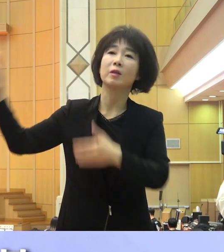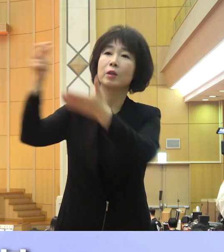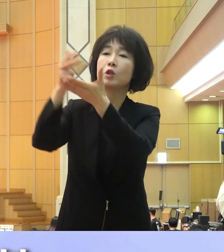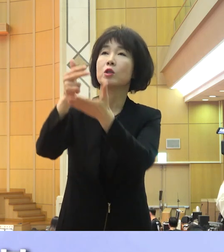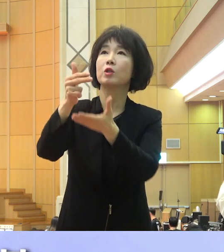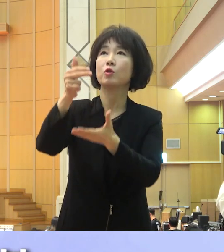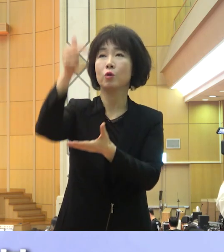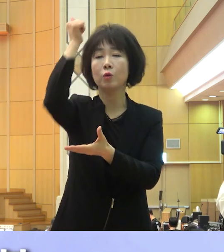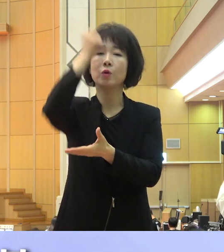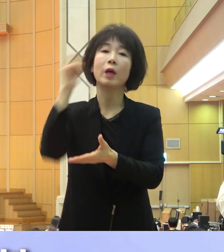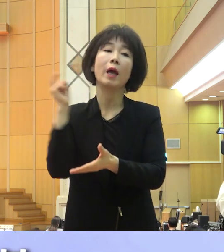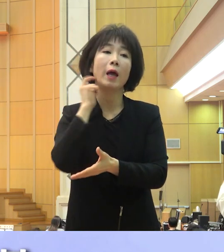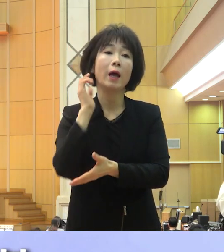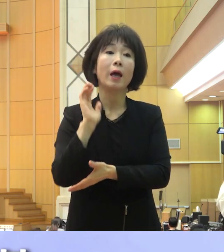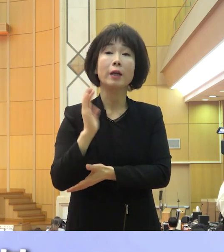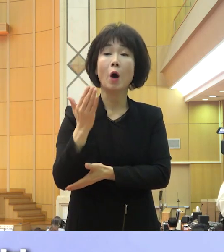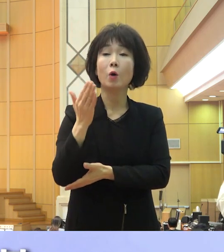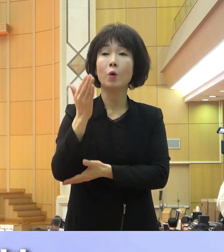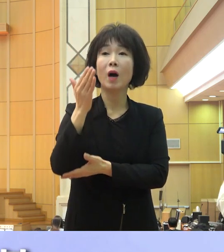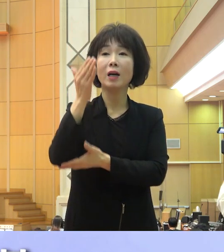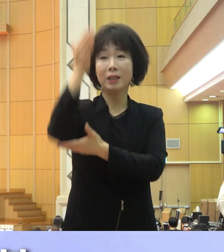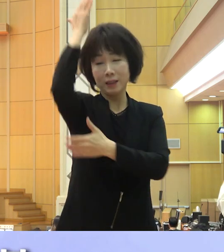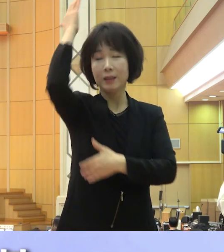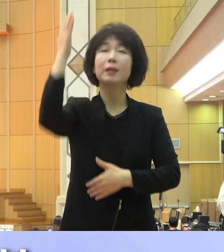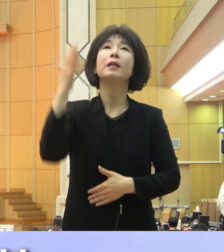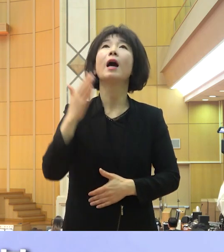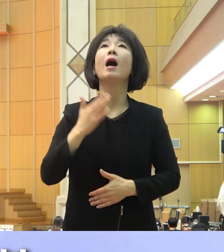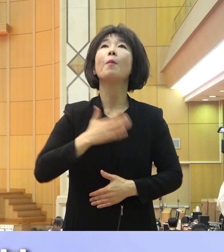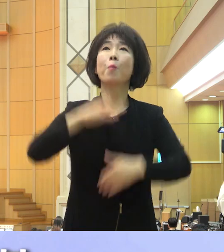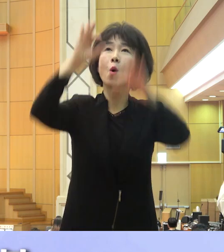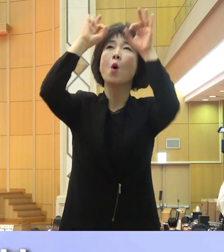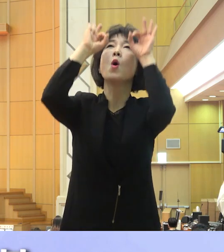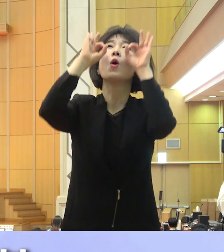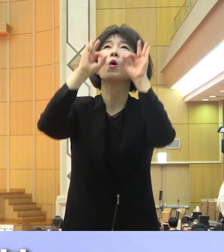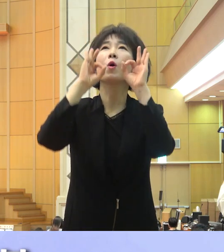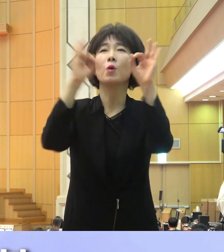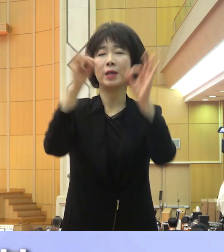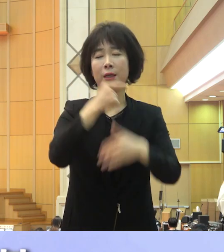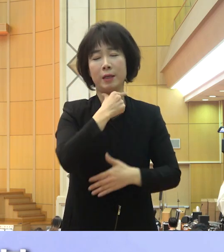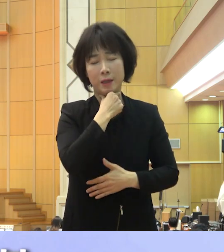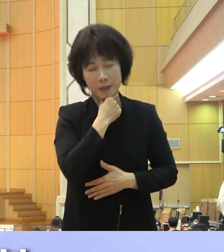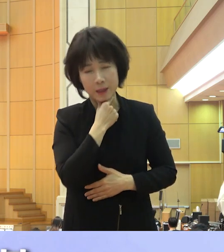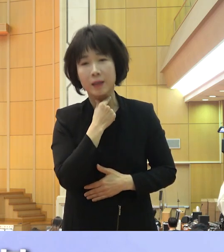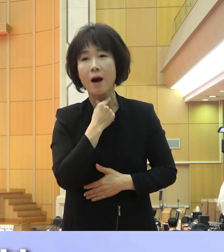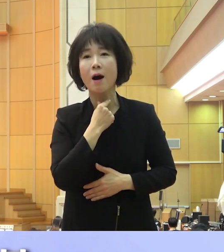깊고도 크신 주의 영광을 나